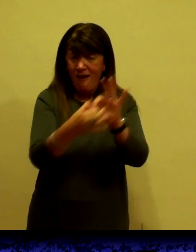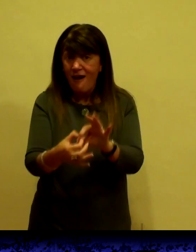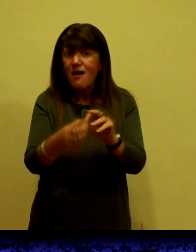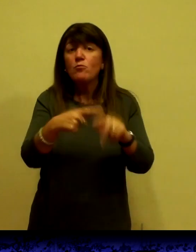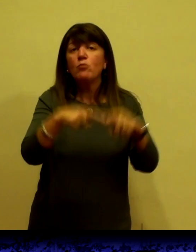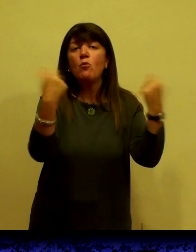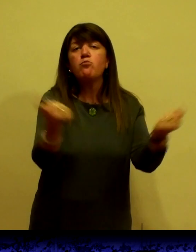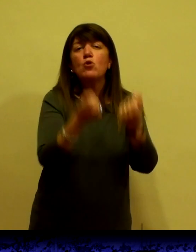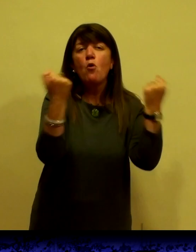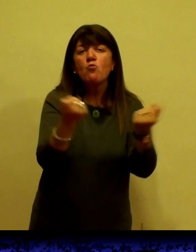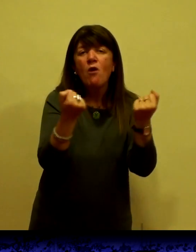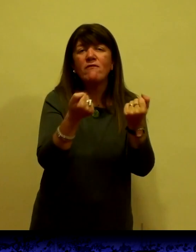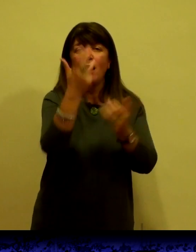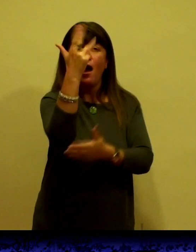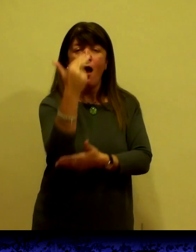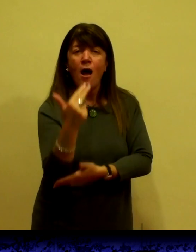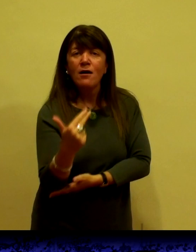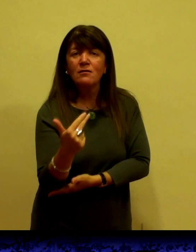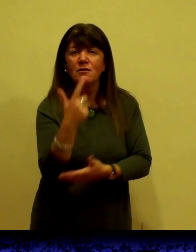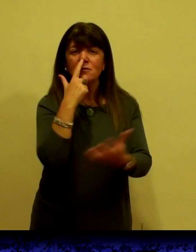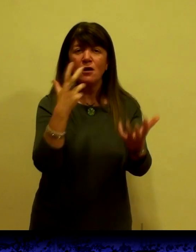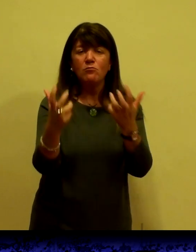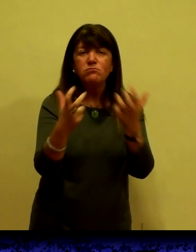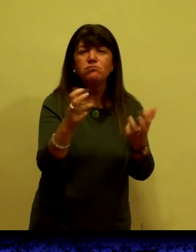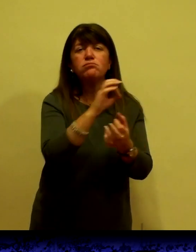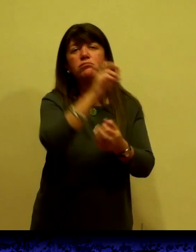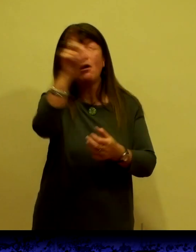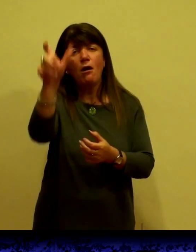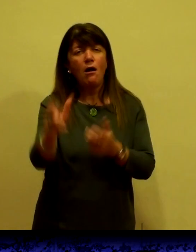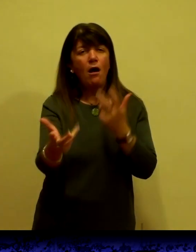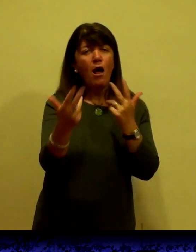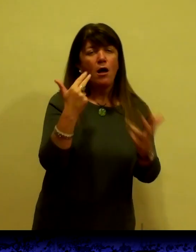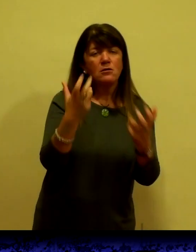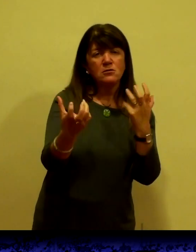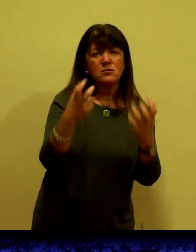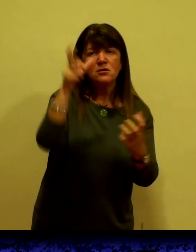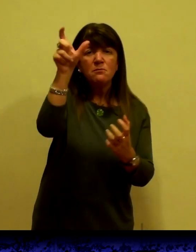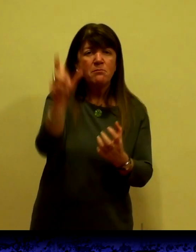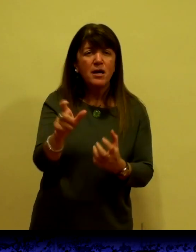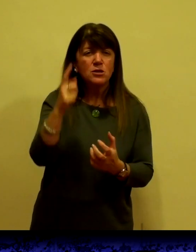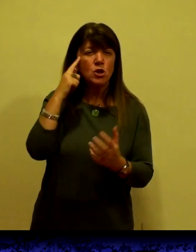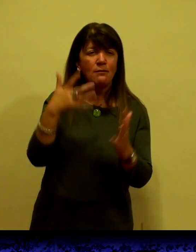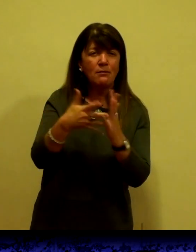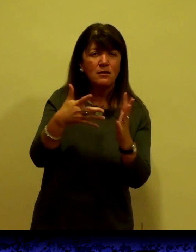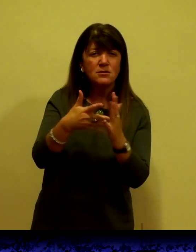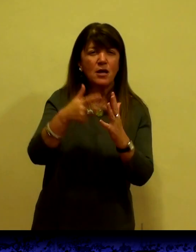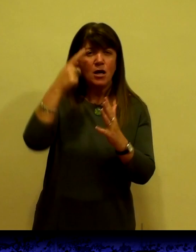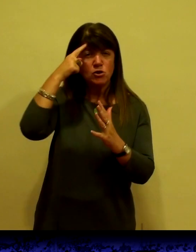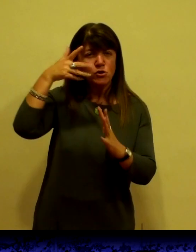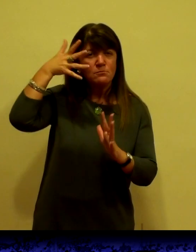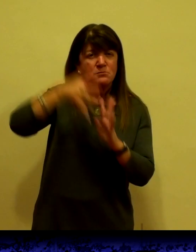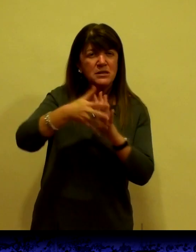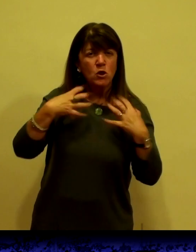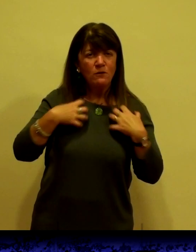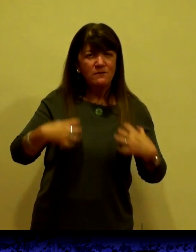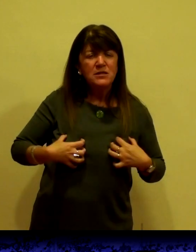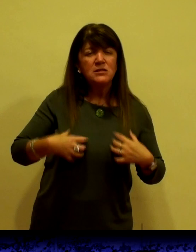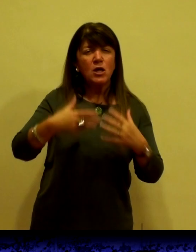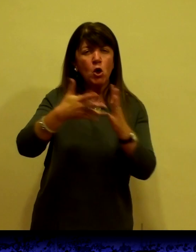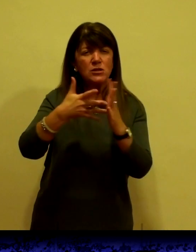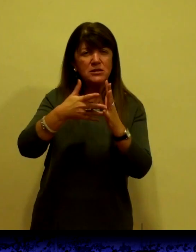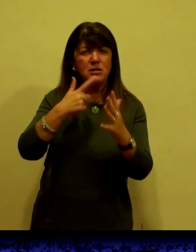artisti emergenti e degli artisti outsider, ossia delle persone in situazione di disagio sociale o psicofisico o